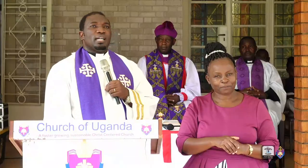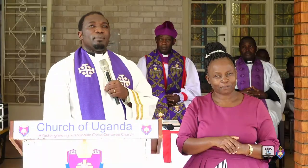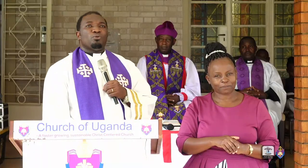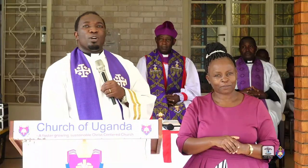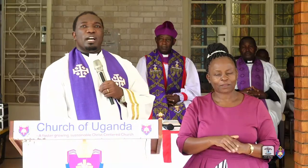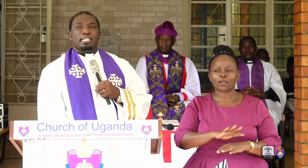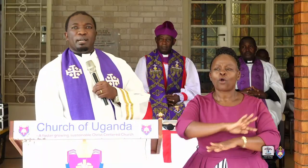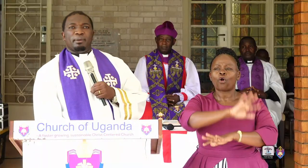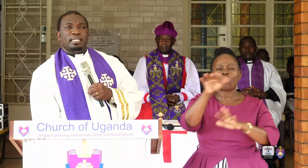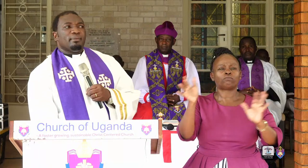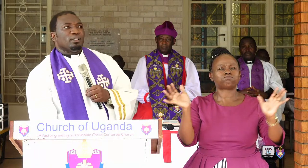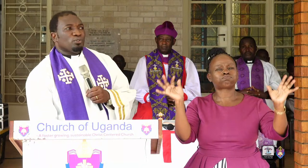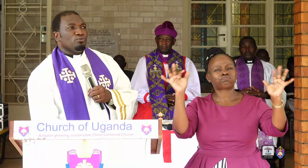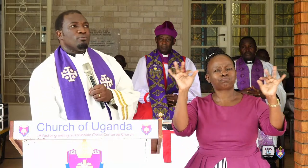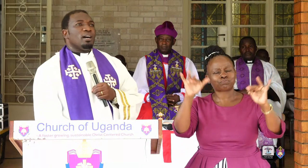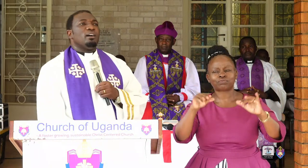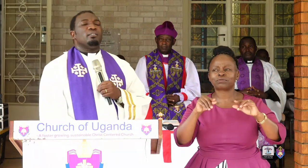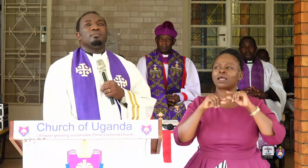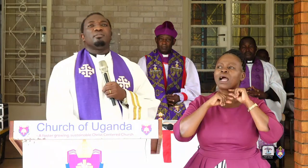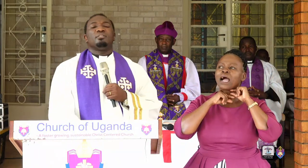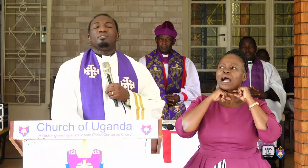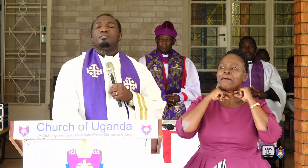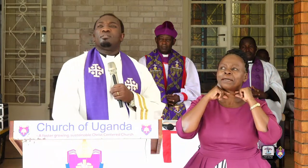bonna nga bakuŋŋaanye babadde abasumba